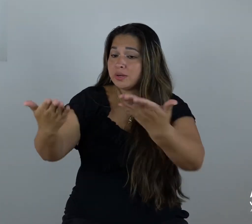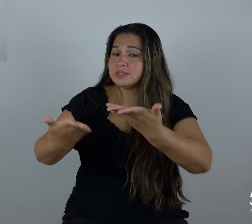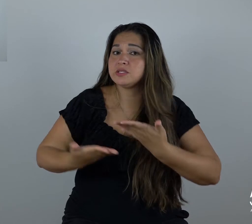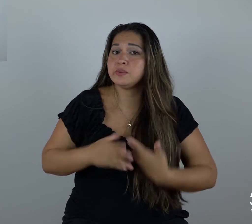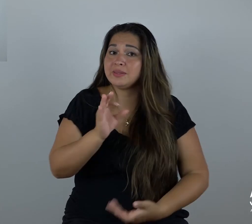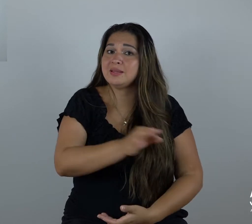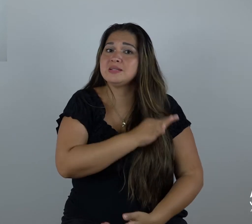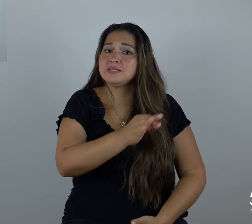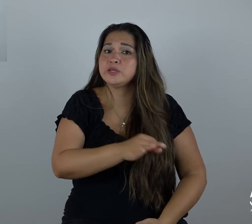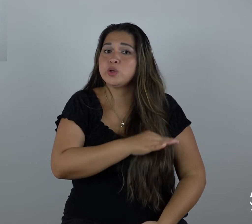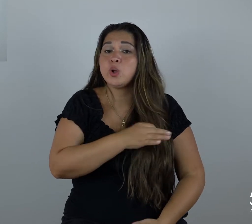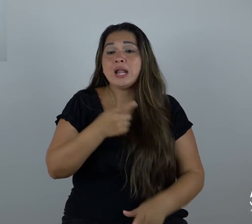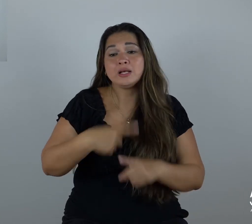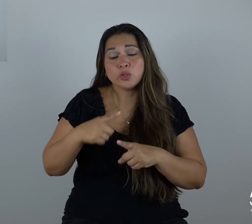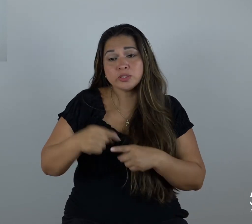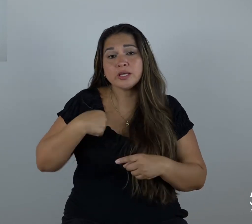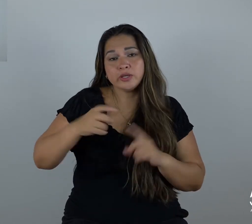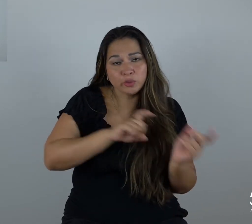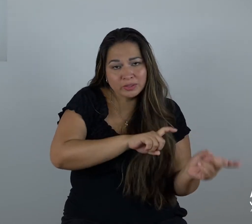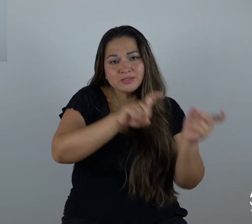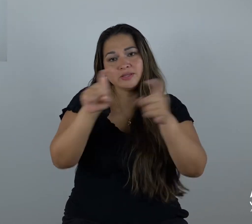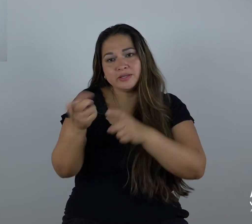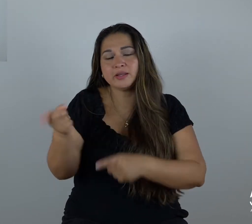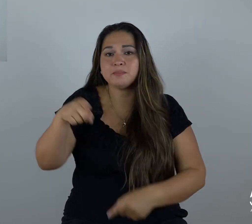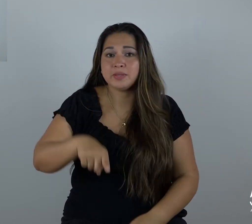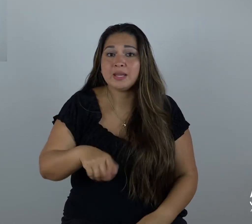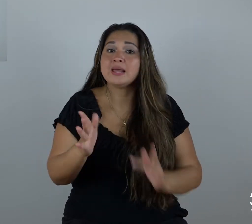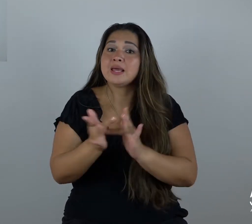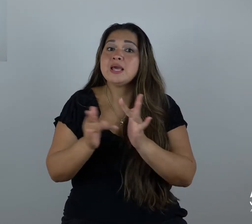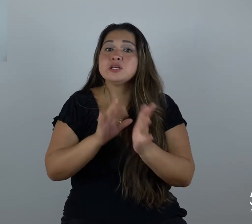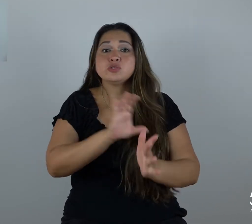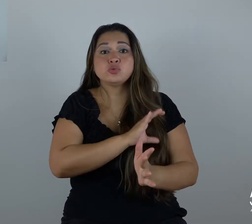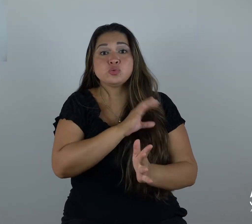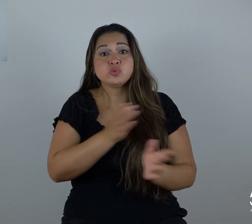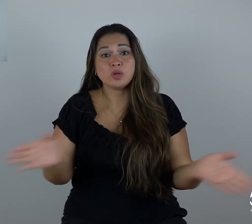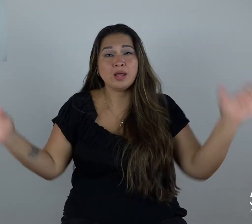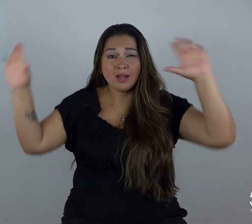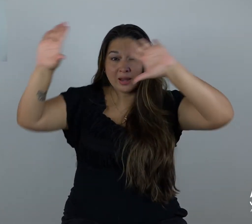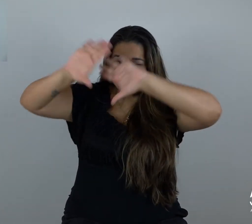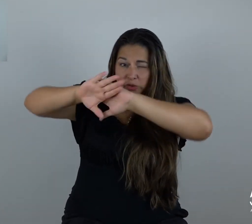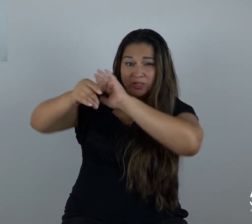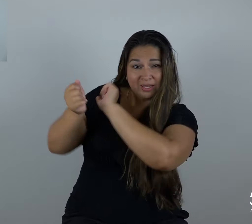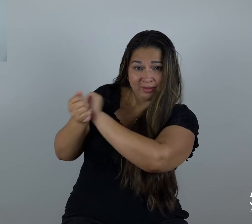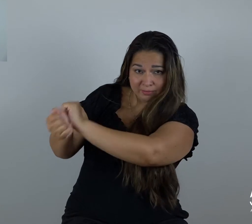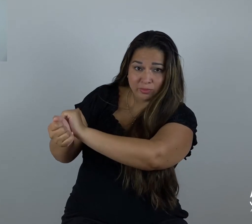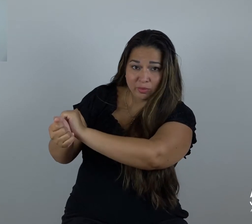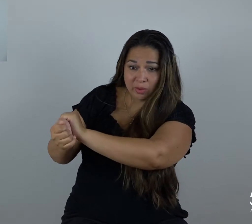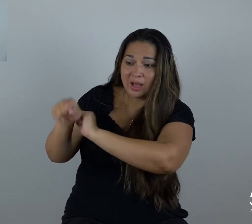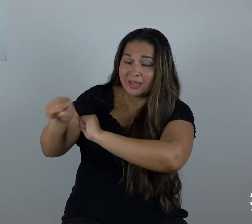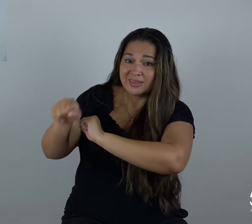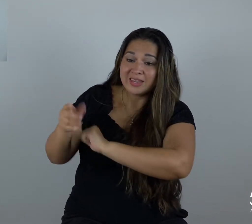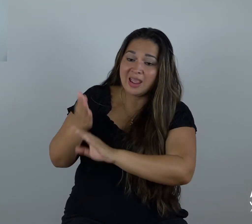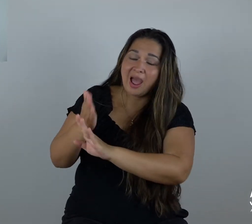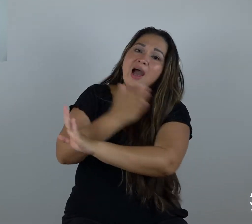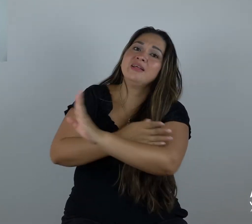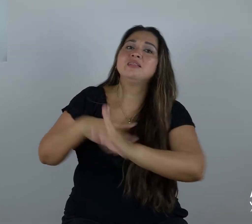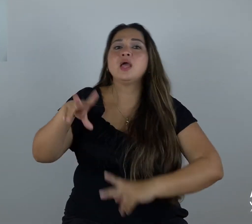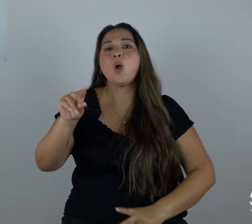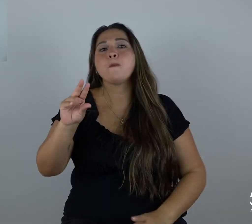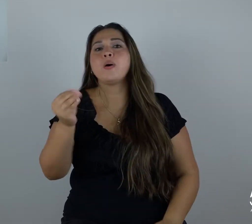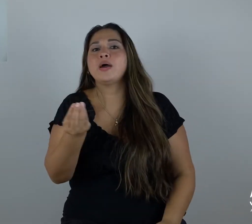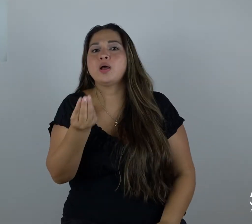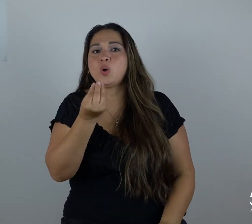recibí del Señor lo que también os he enseñado, que el Señor Jesús, la noche que fue entregado, tomó